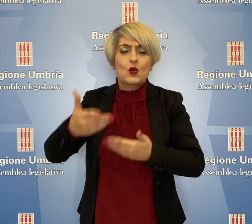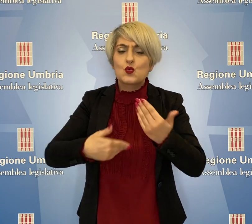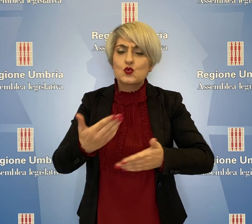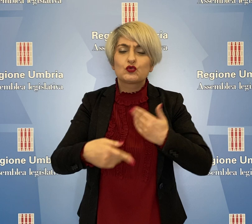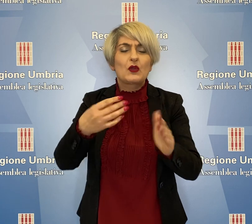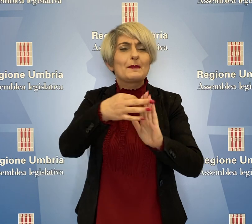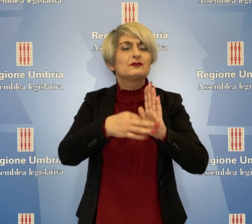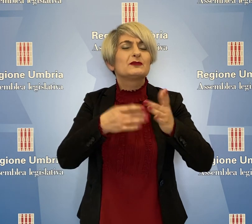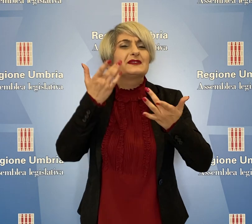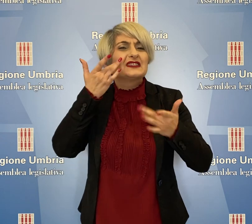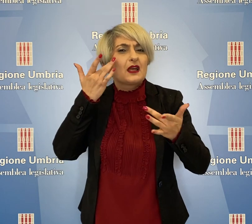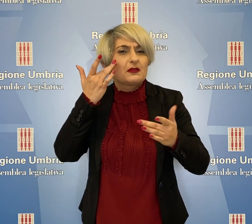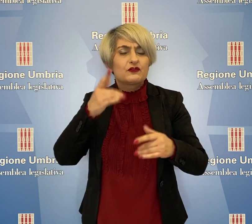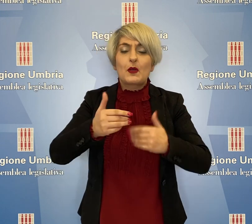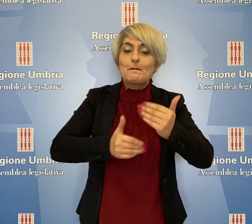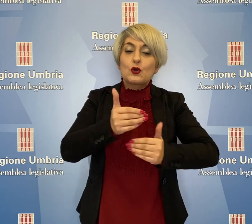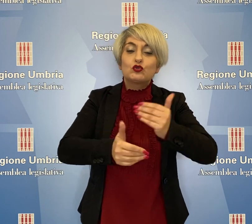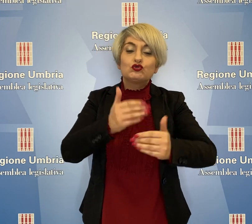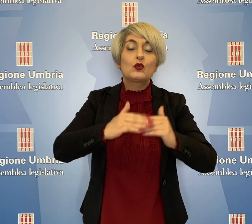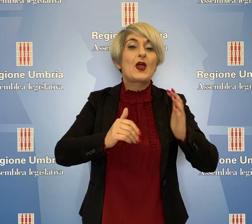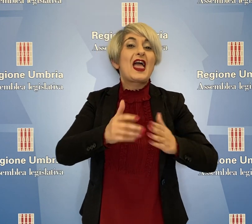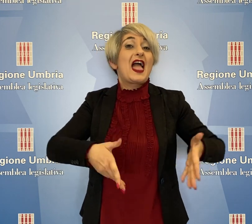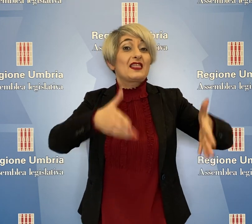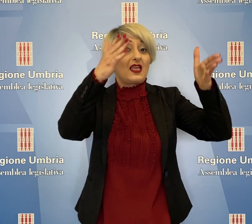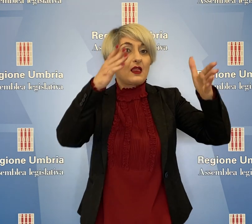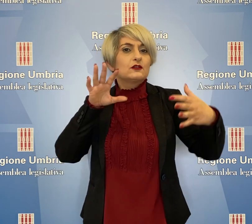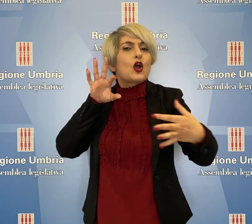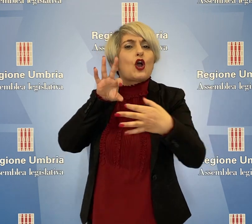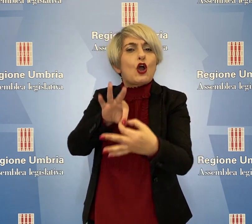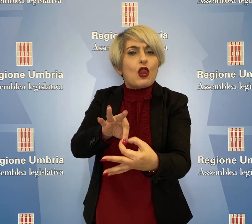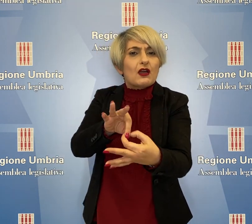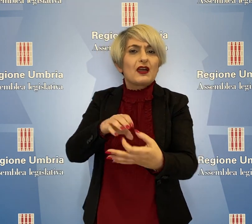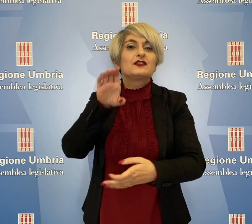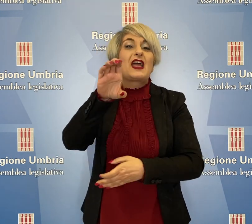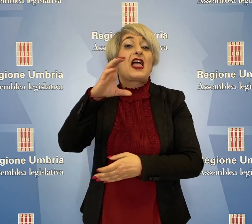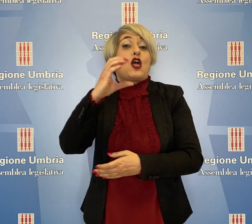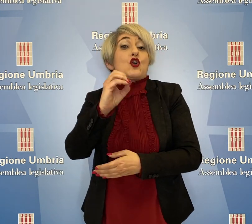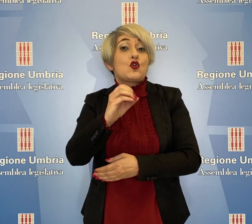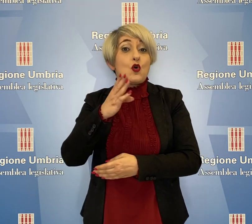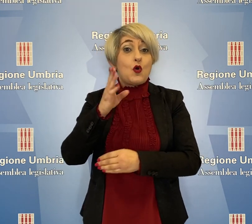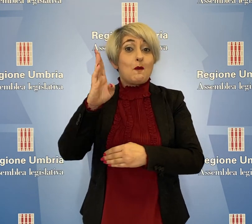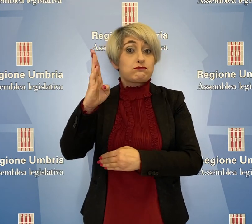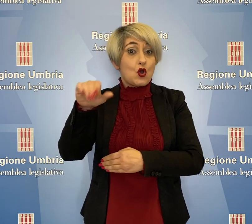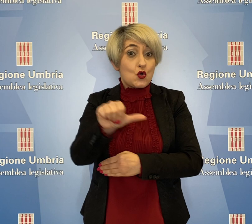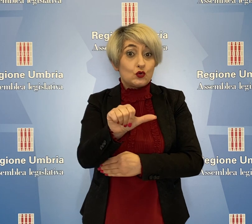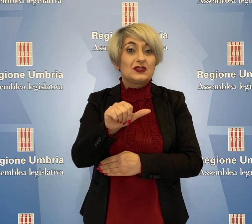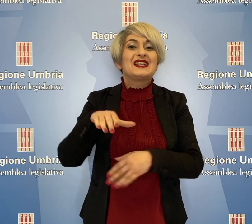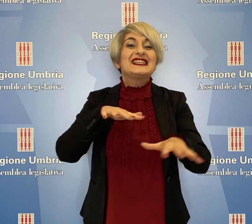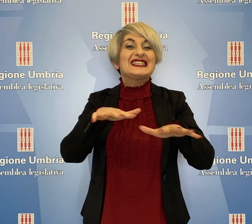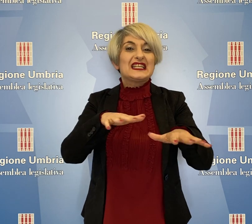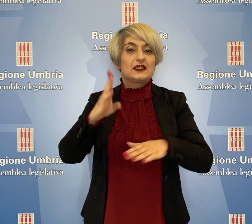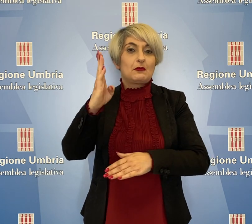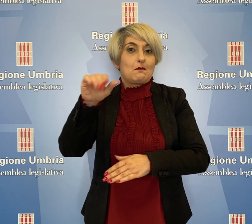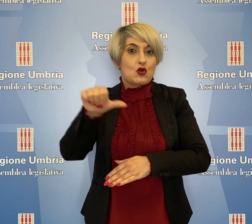semplificative delle procedure edilizie soprattutto rispetto alle kobe onus il sisma bonus e il bonus